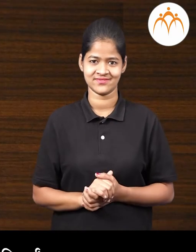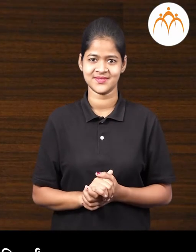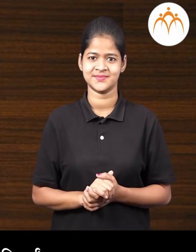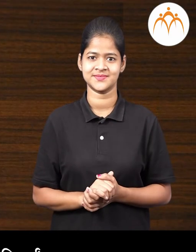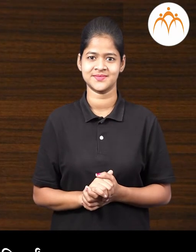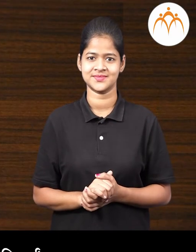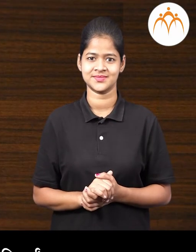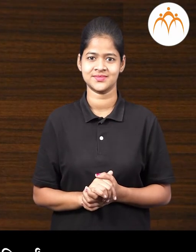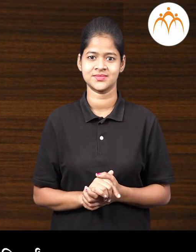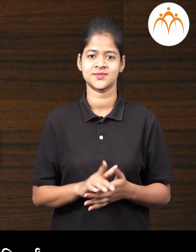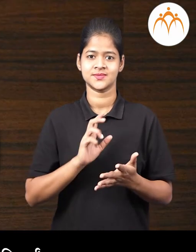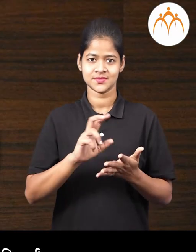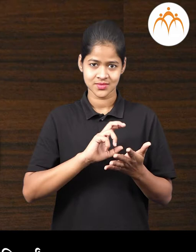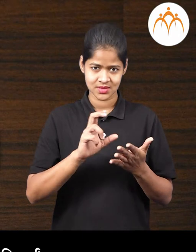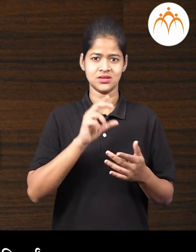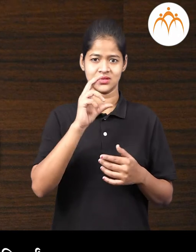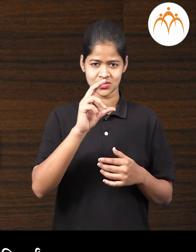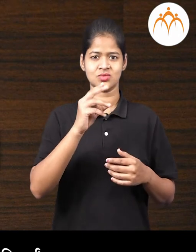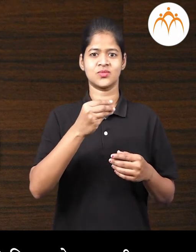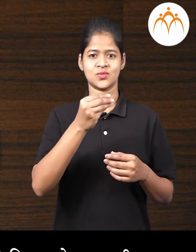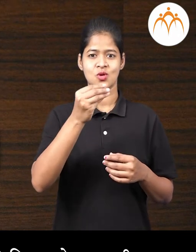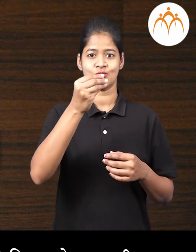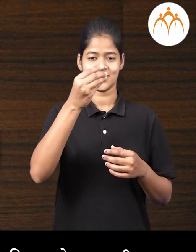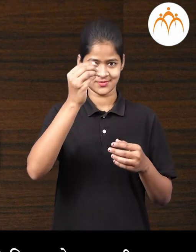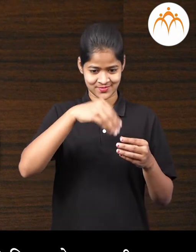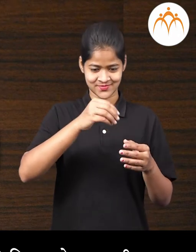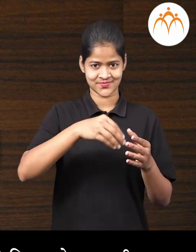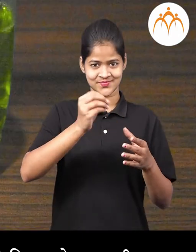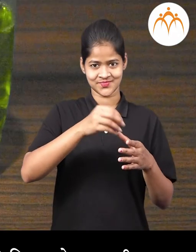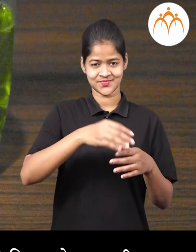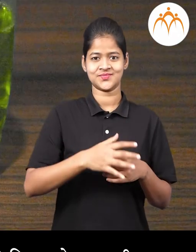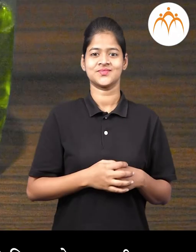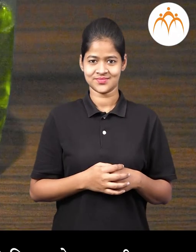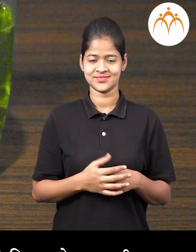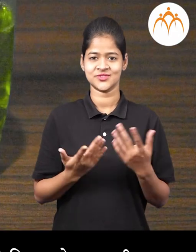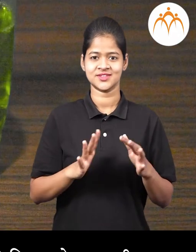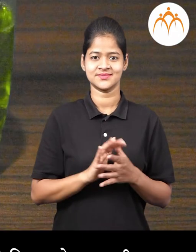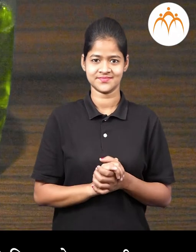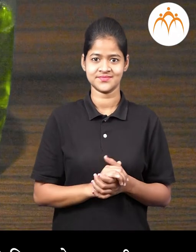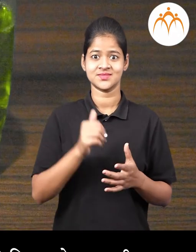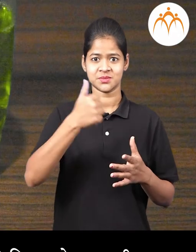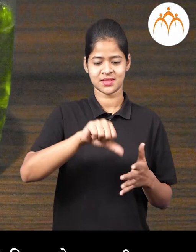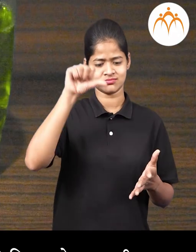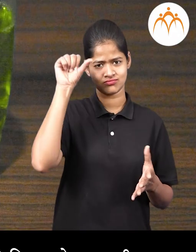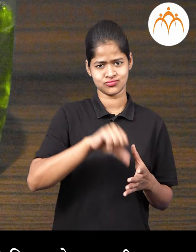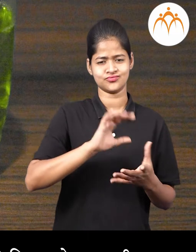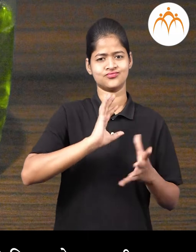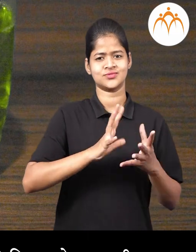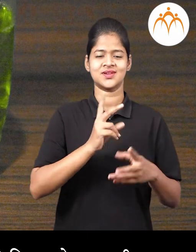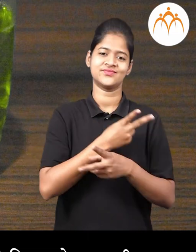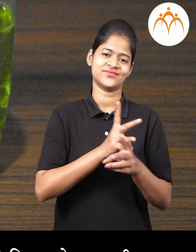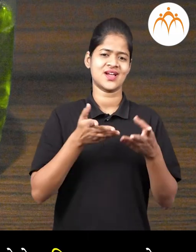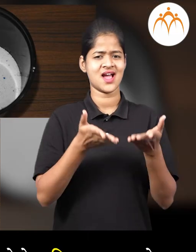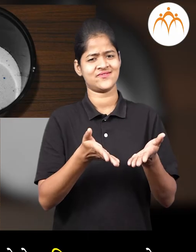साबनाची वडी, डिटर्जेंट पावडर, मनजे साबनाचा चुरा द्रवरूप असा लिक्विड सोब इत्यादी